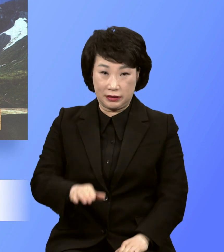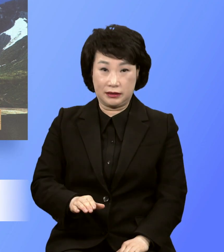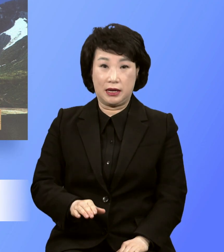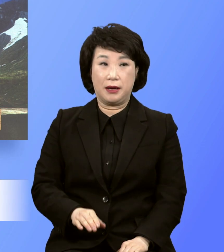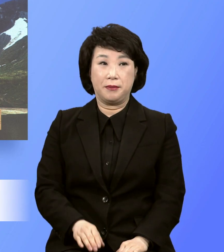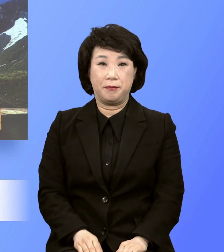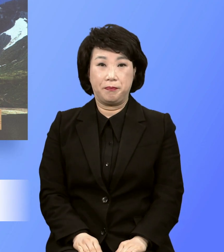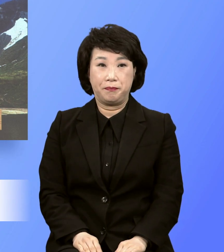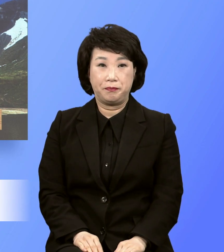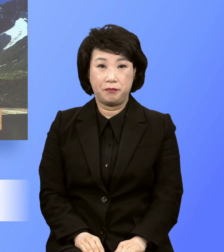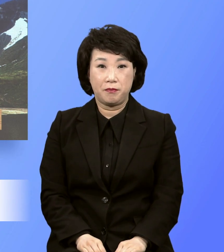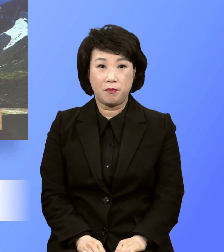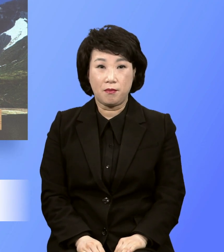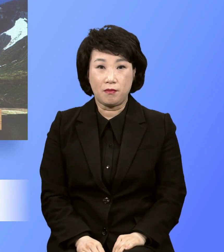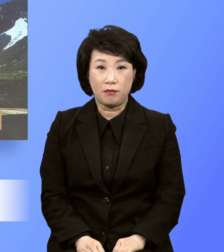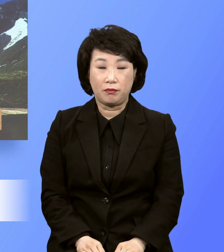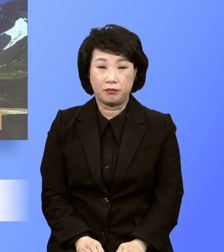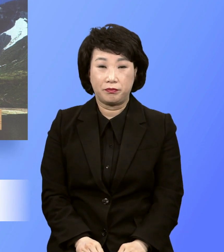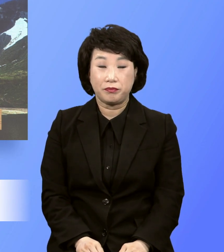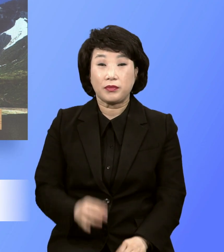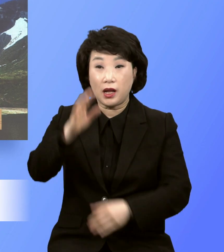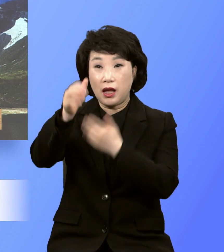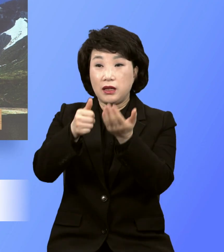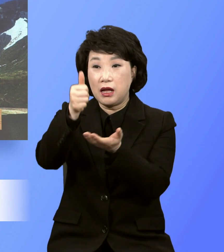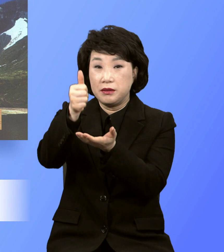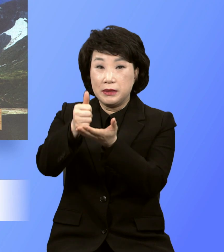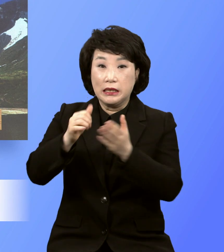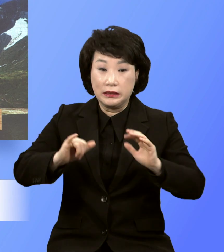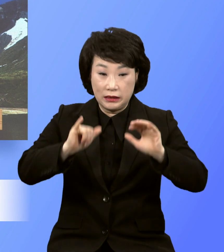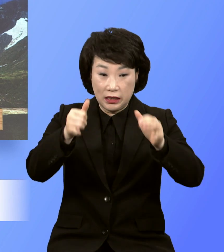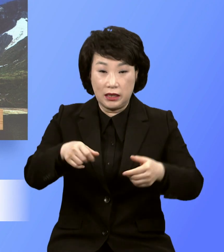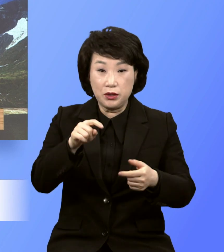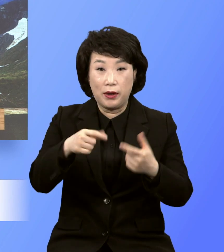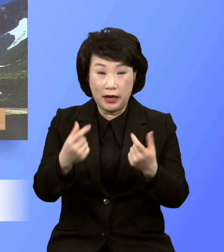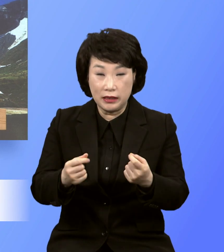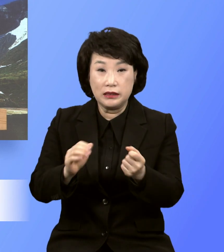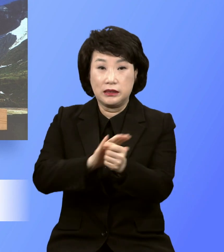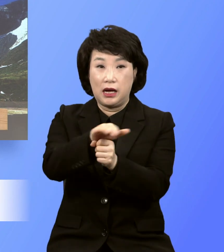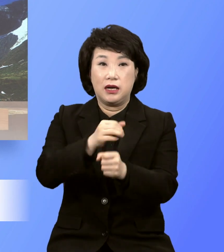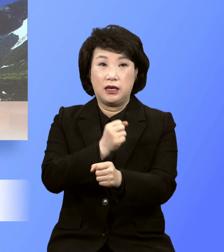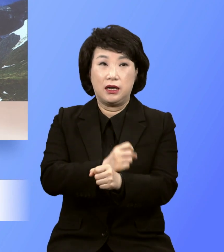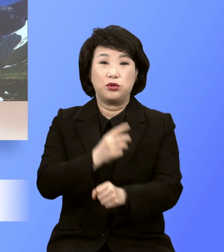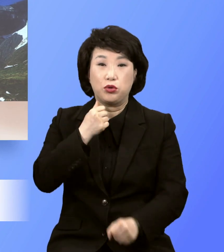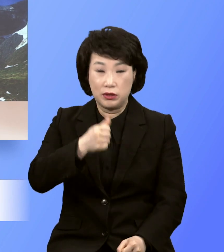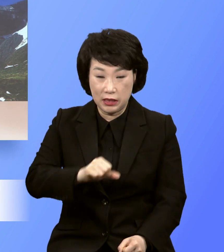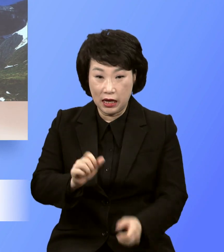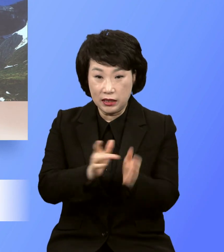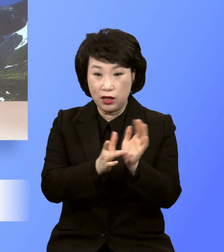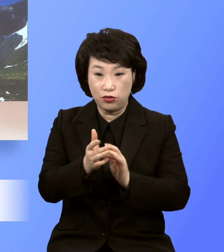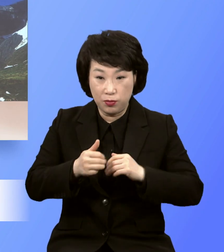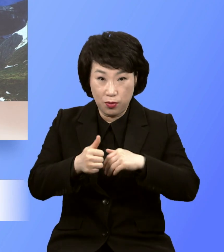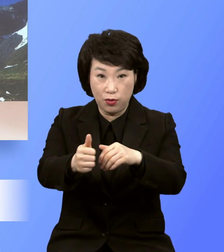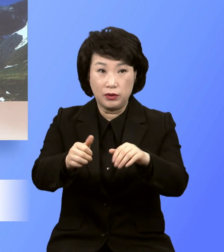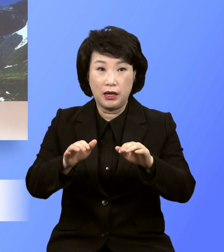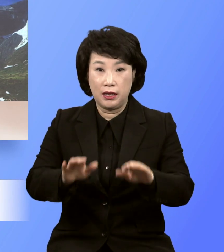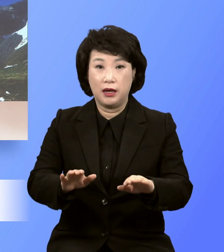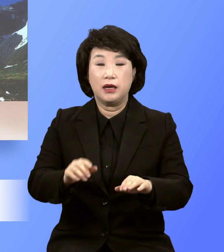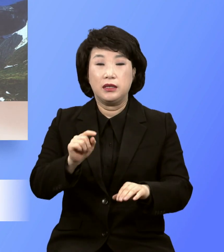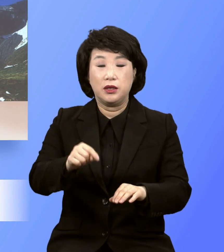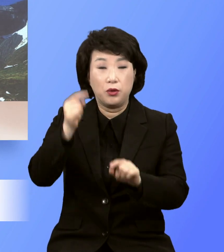구원의 날이로다. 하나님이 세상을 이처럼 사랑하사 독생자를